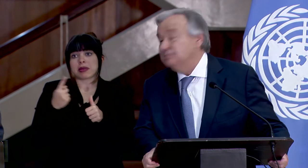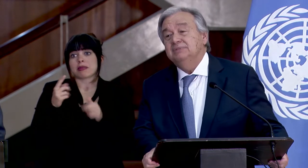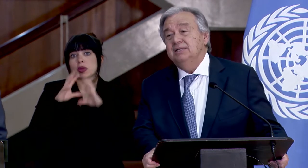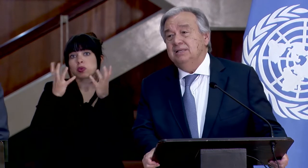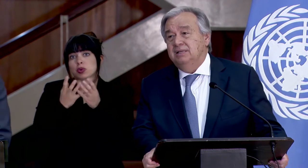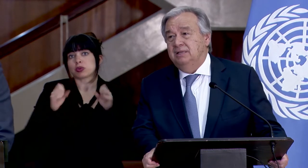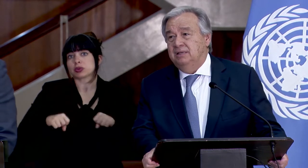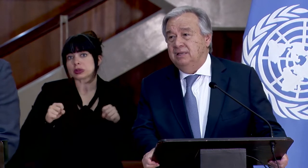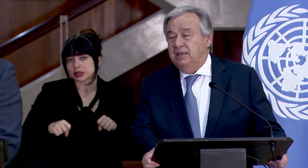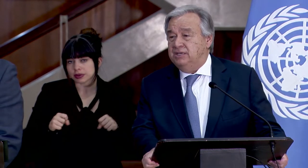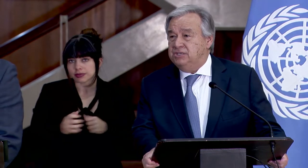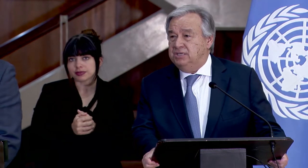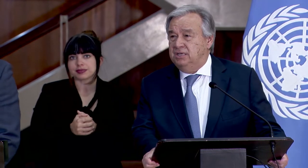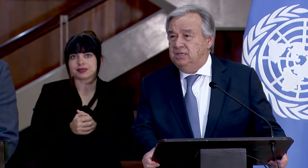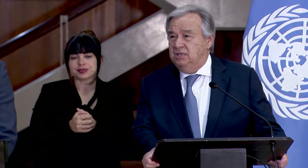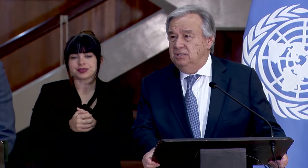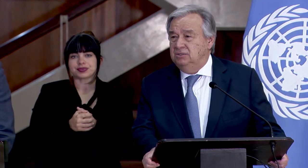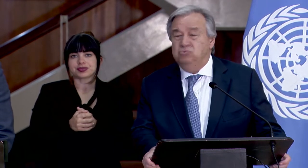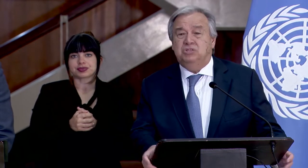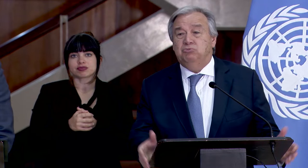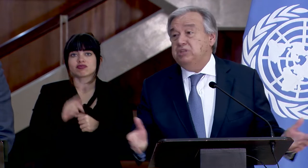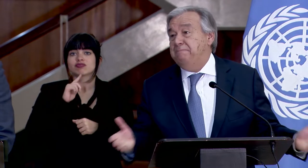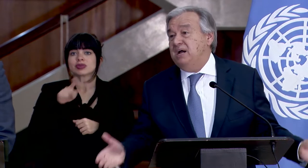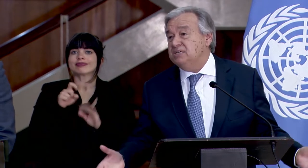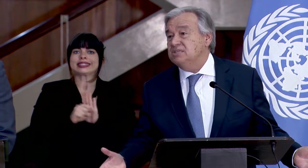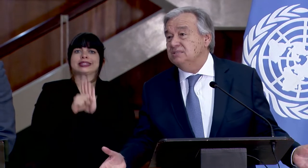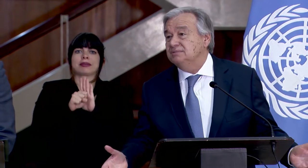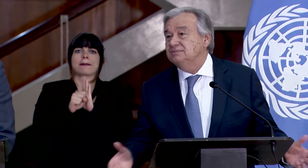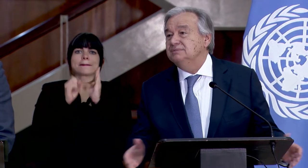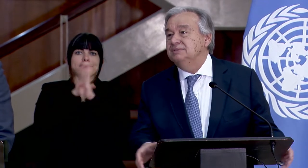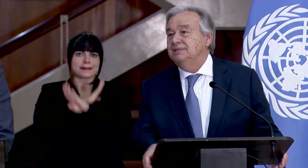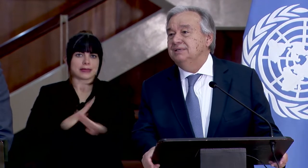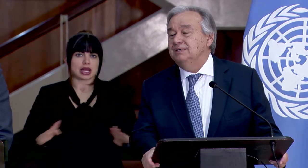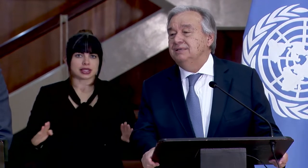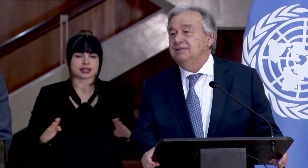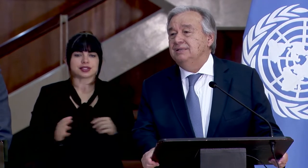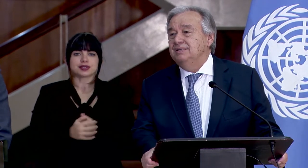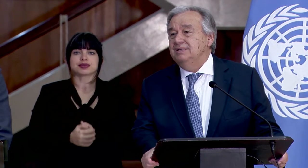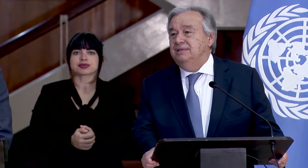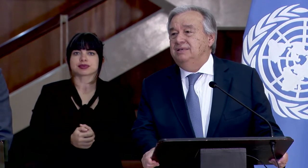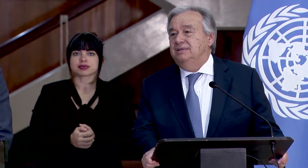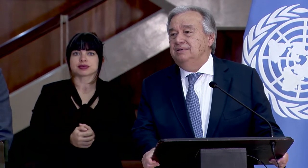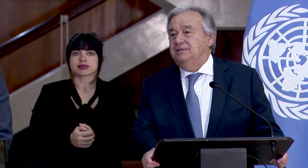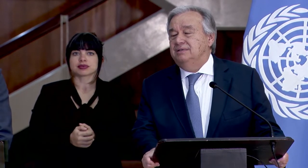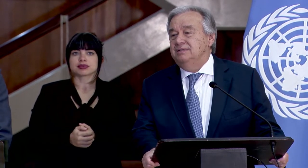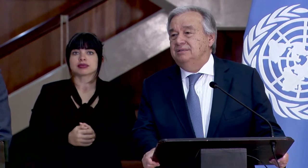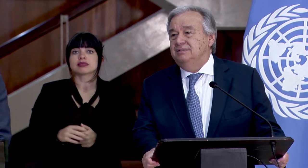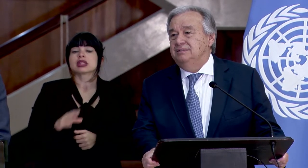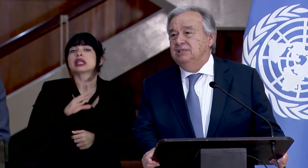mundo. Es un símbolo de paz y,